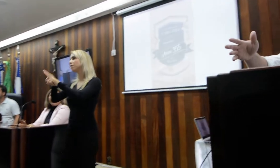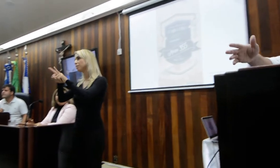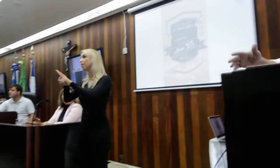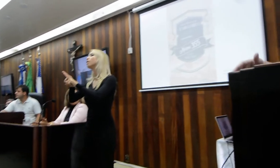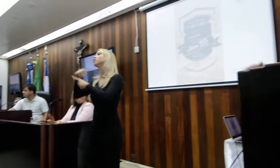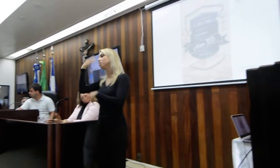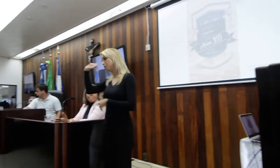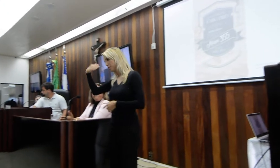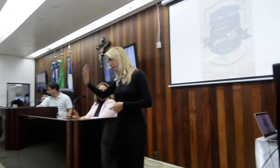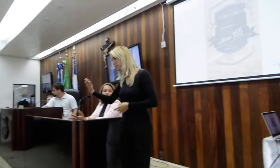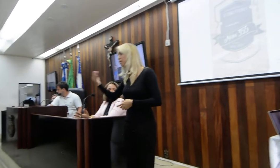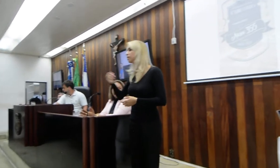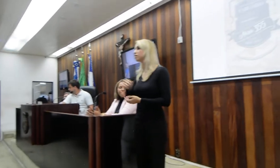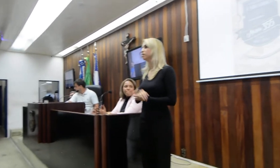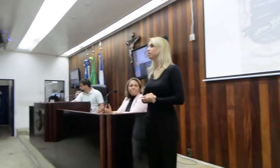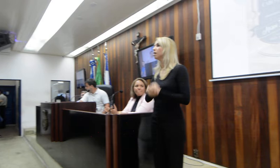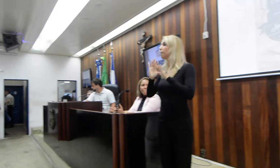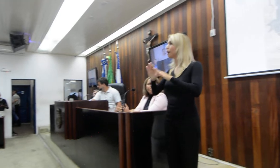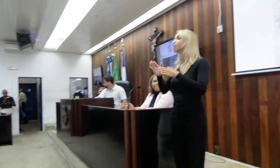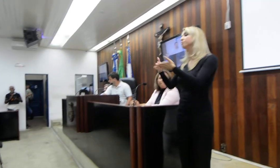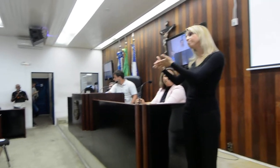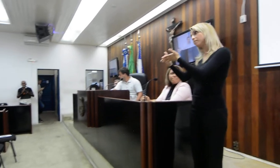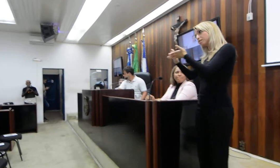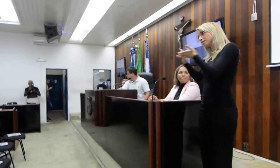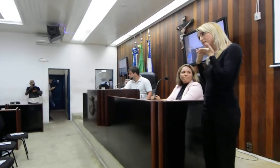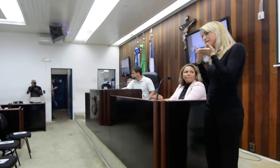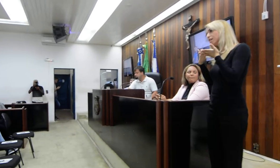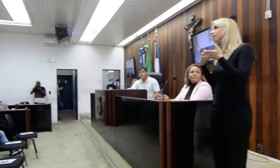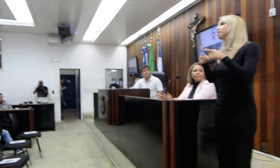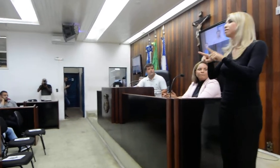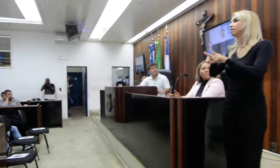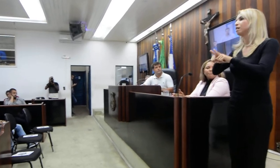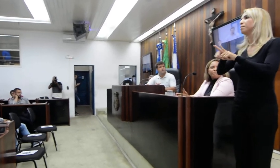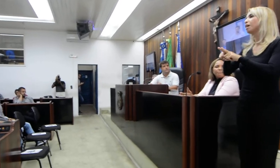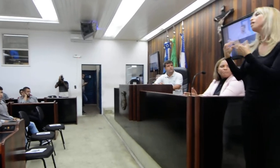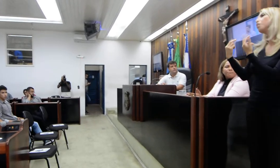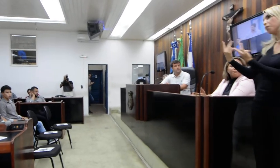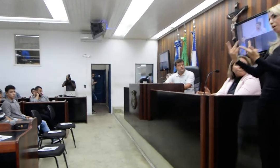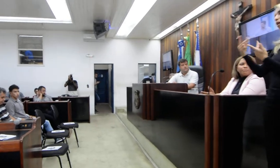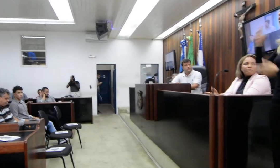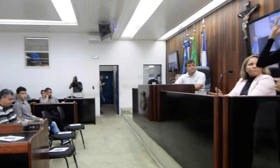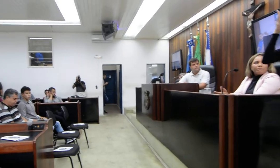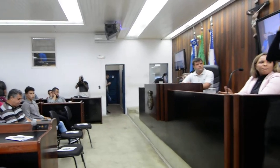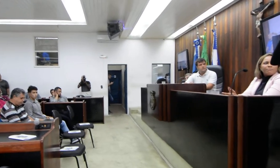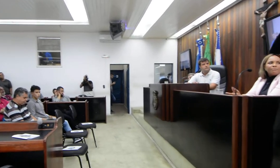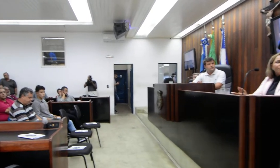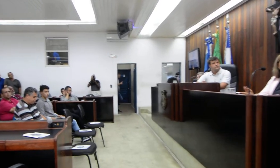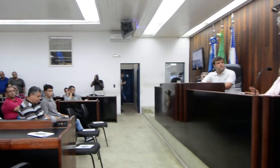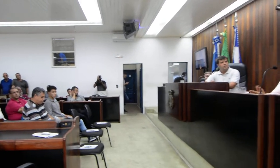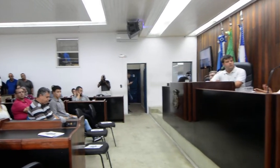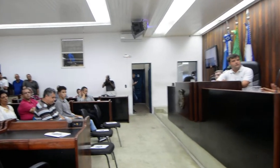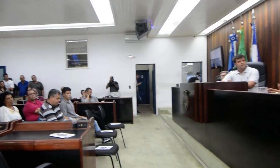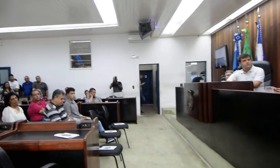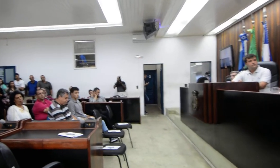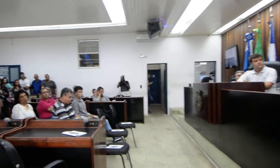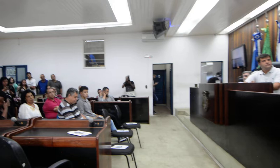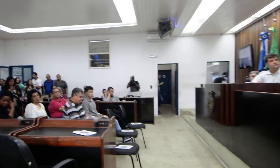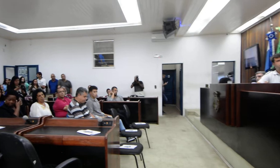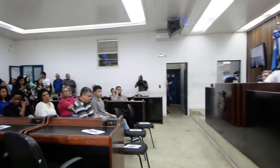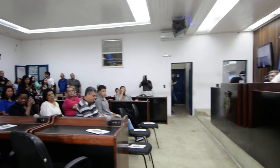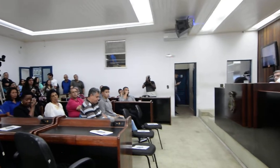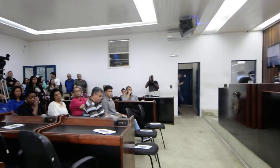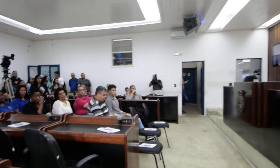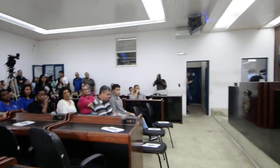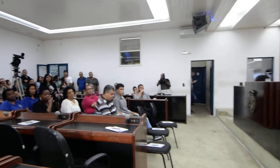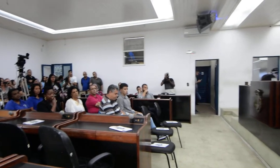licença nesse momento para poder fazer, assim como a vereadora Letícia, uma justa homenagem ao ex-presidente Márcio